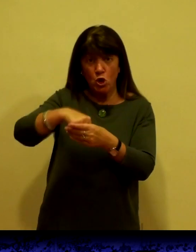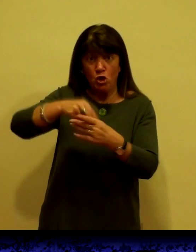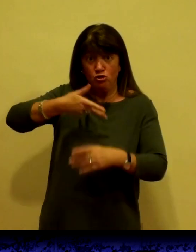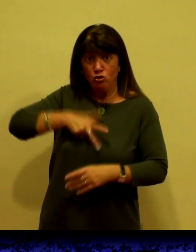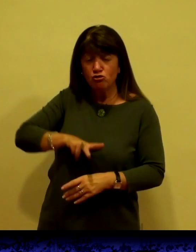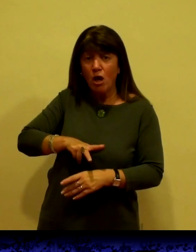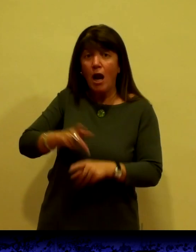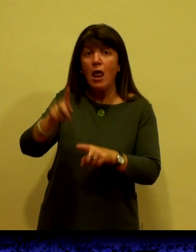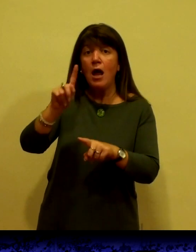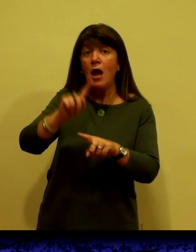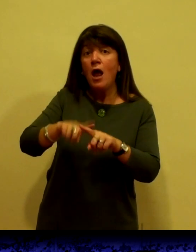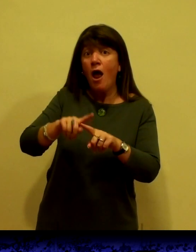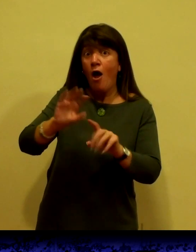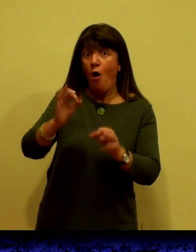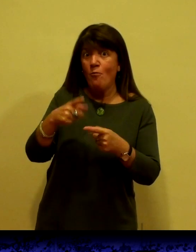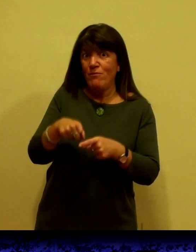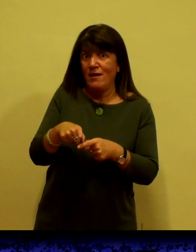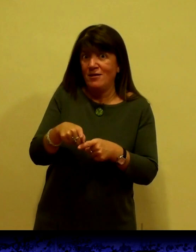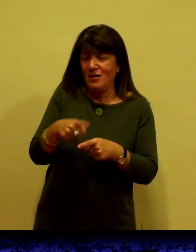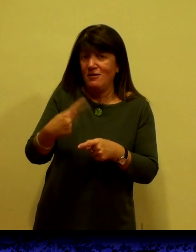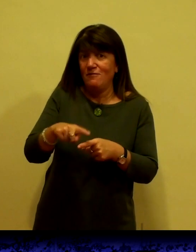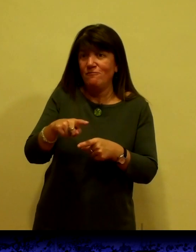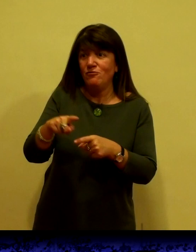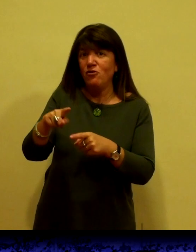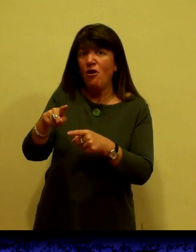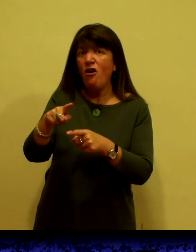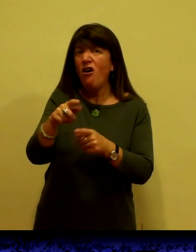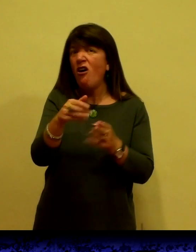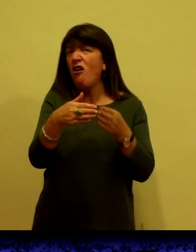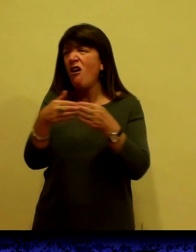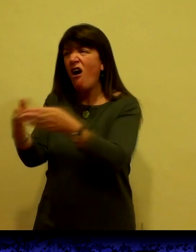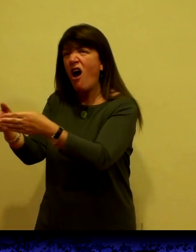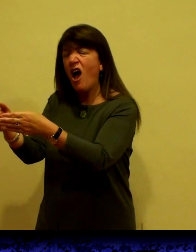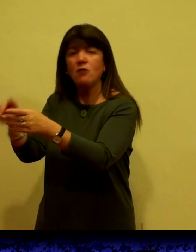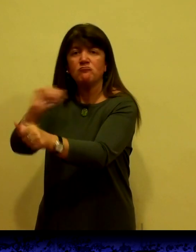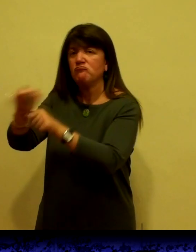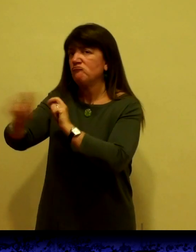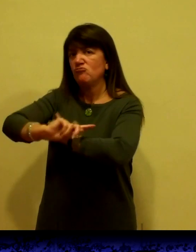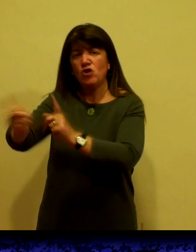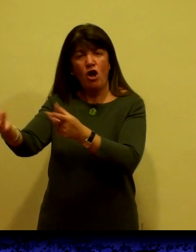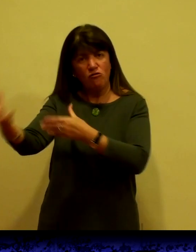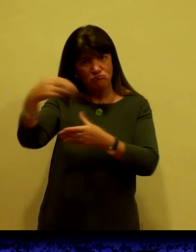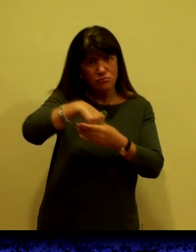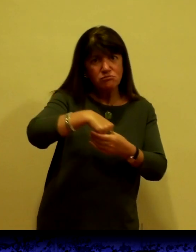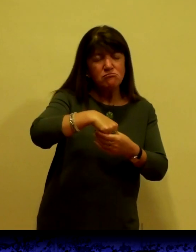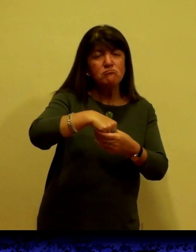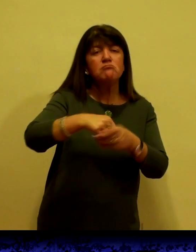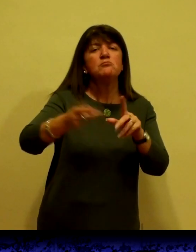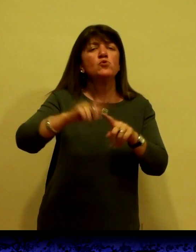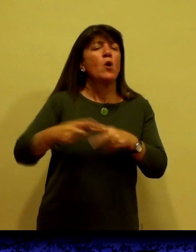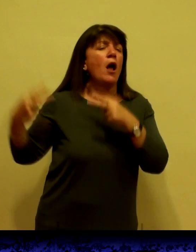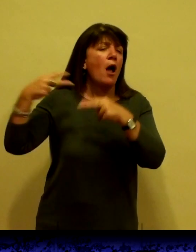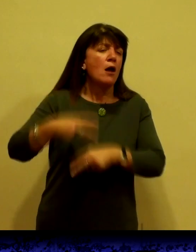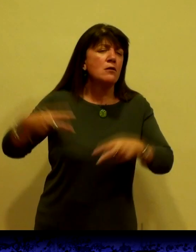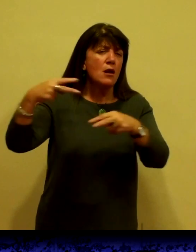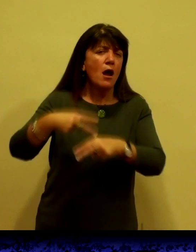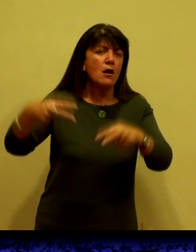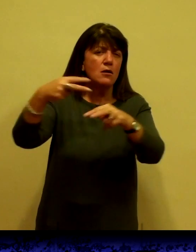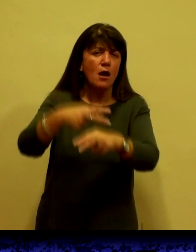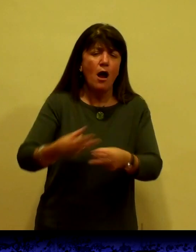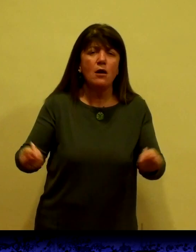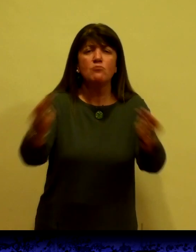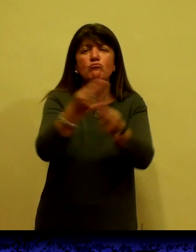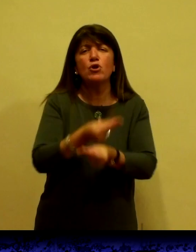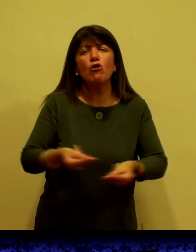discriminazione. E poi noi da anni appunto ci occupiamo di progetti di arte relazionale, quindi è nostro